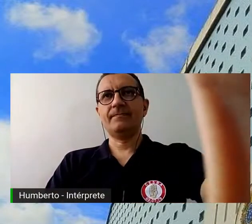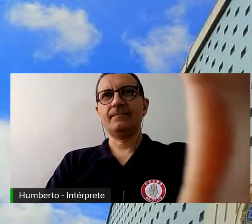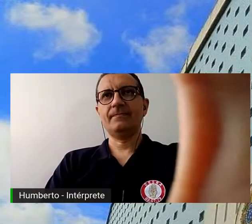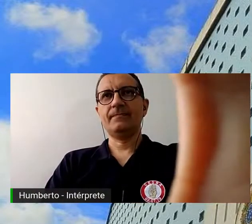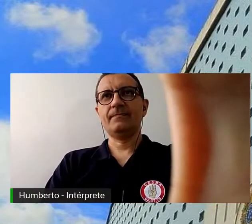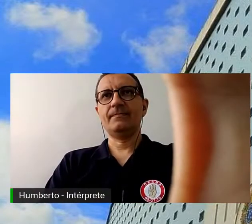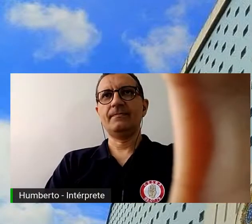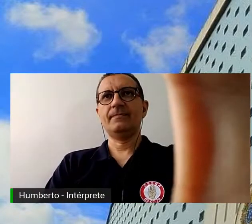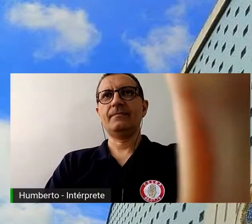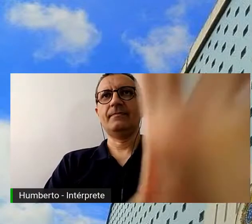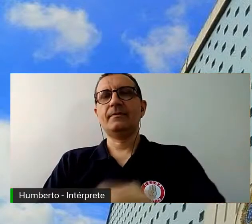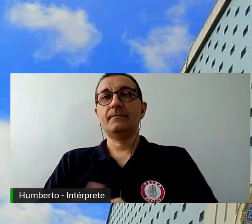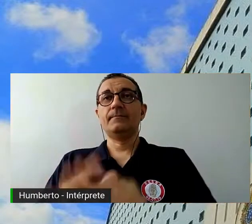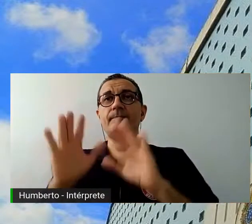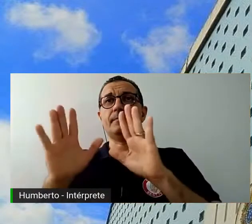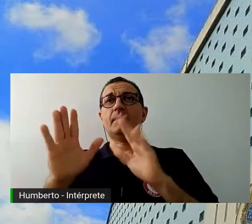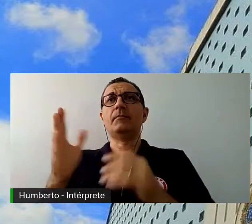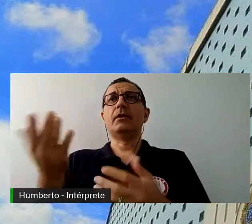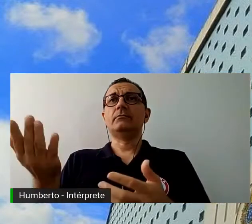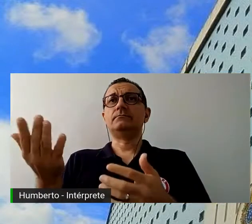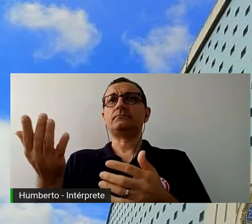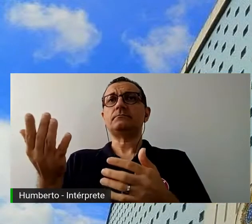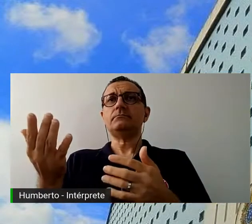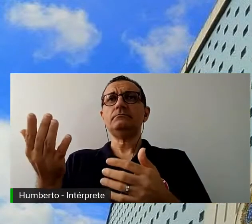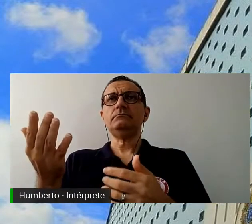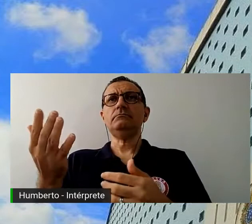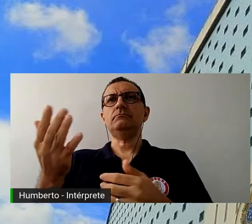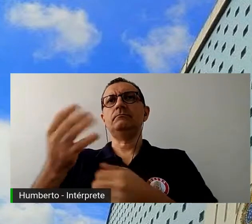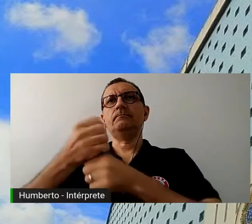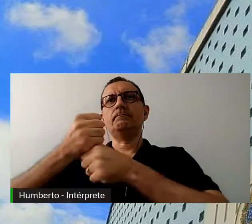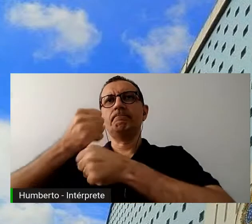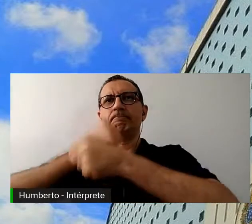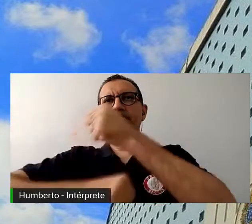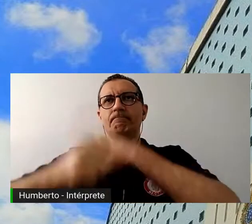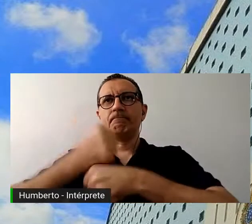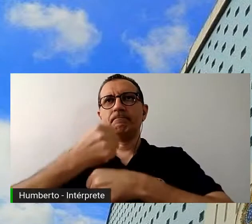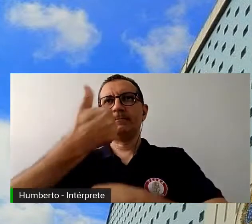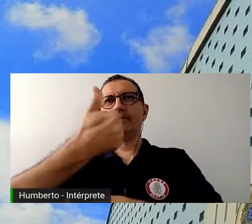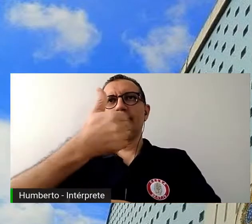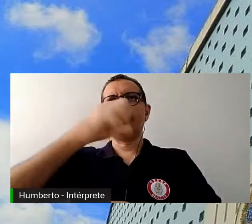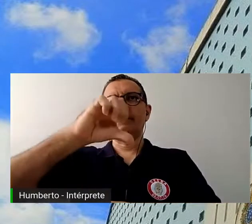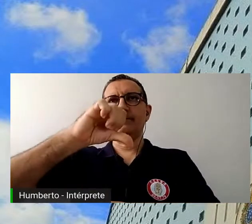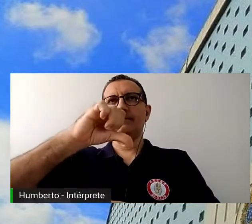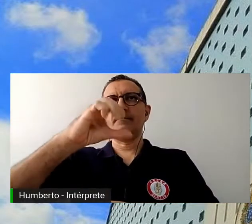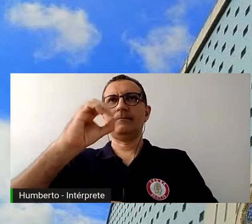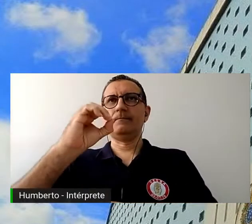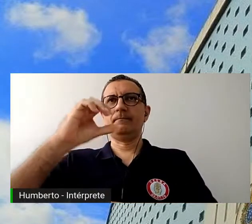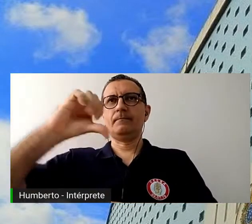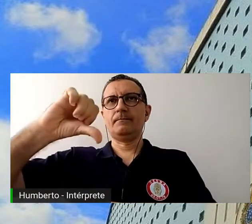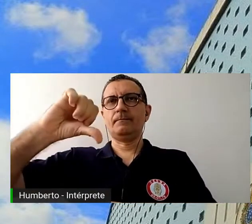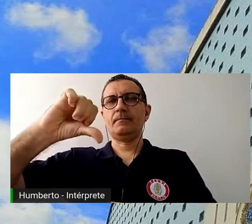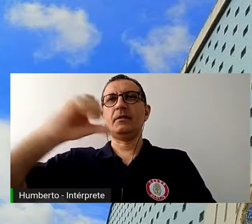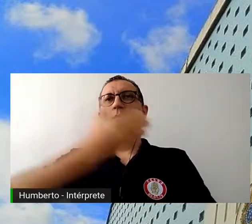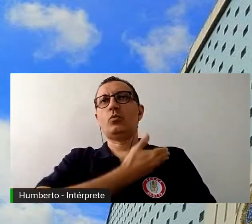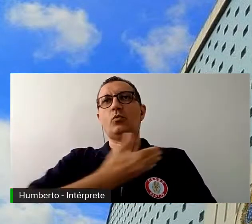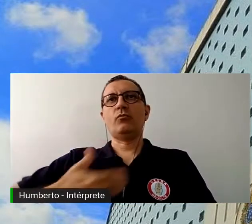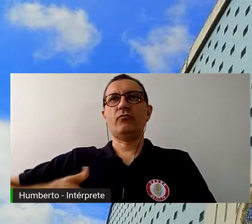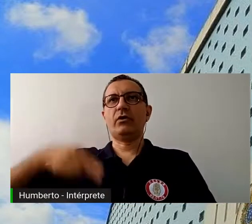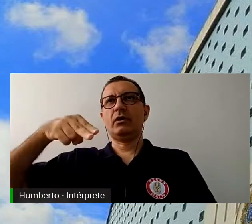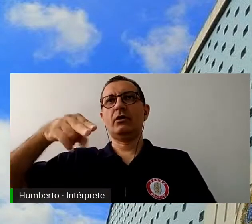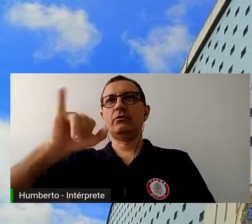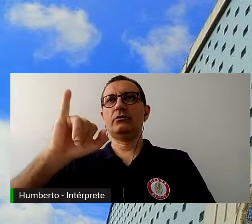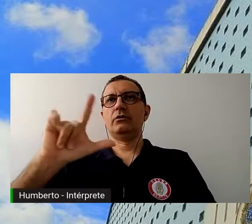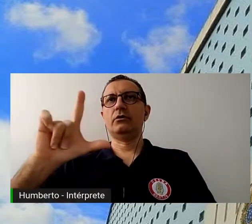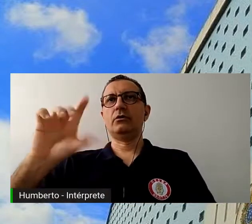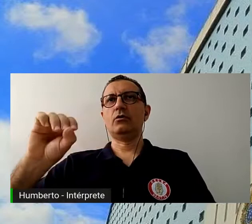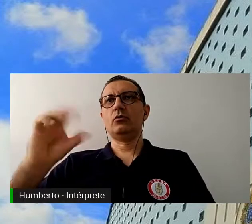foi institucionalizada como sistema em 1909 pelo presidente Nilo Peçanha, para os desfavorecidos da fortuna. Eu